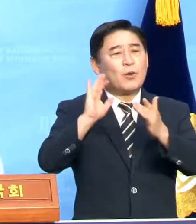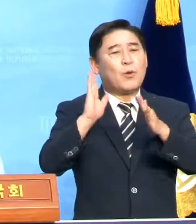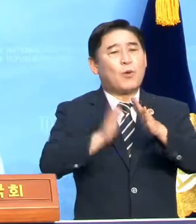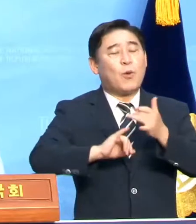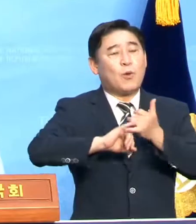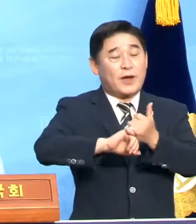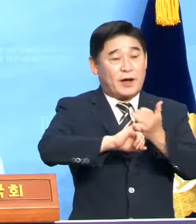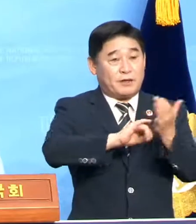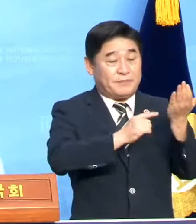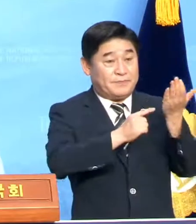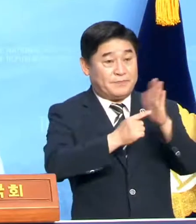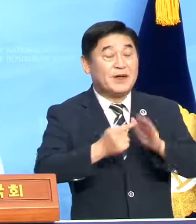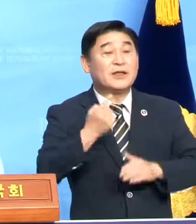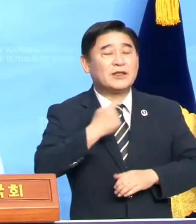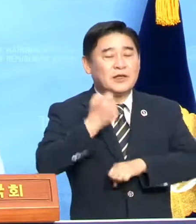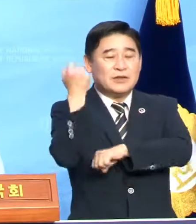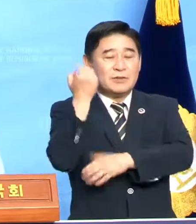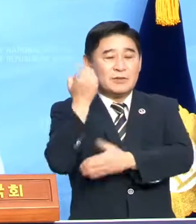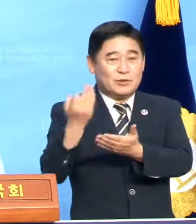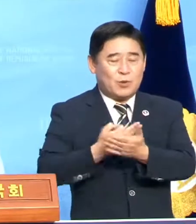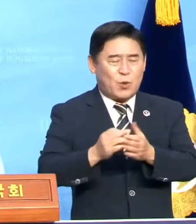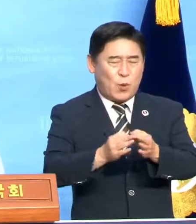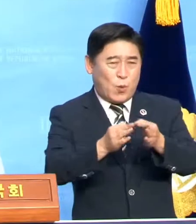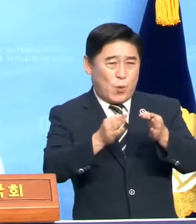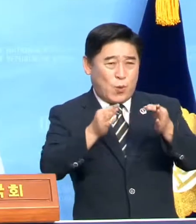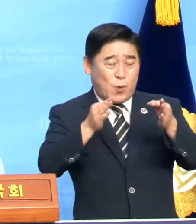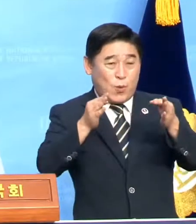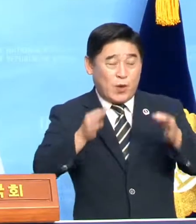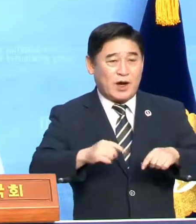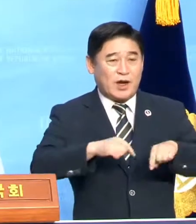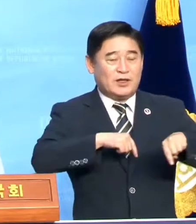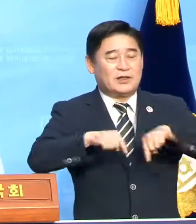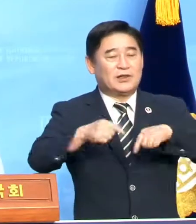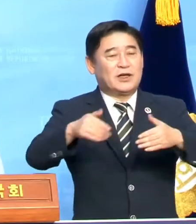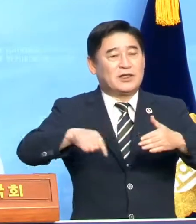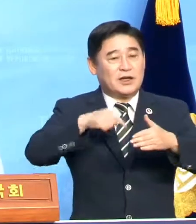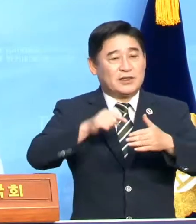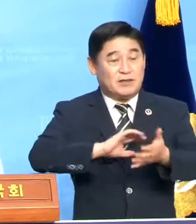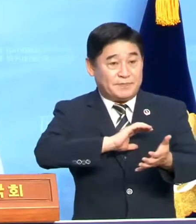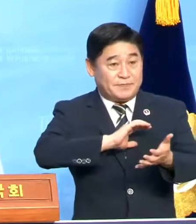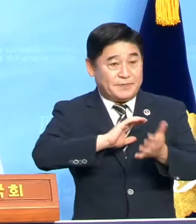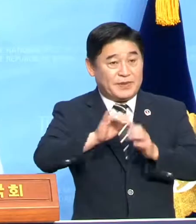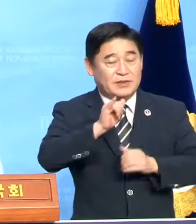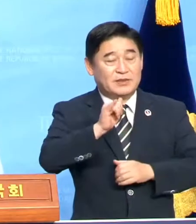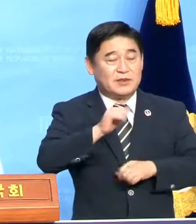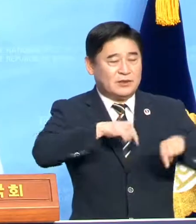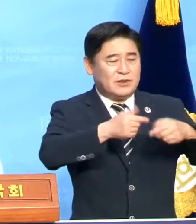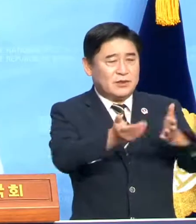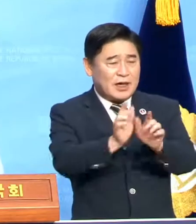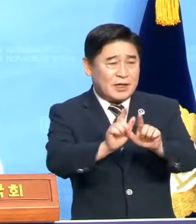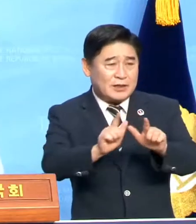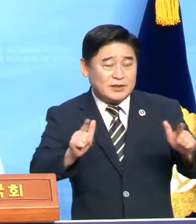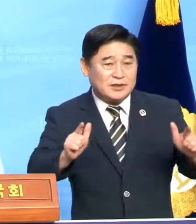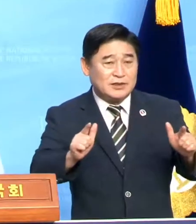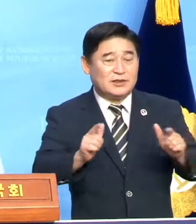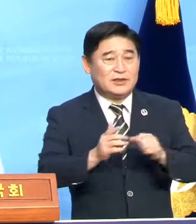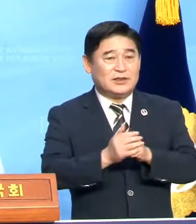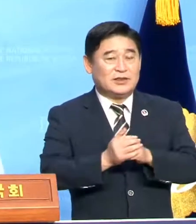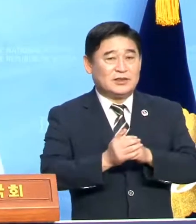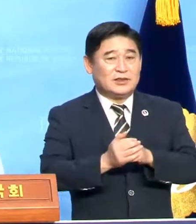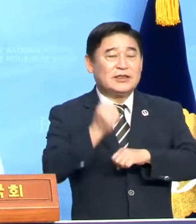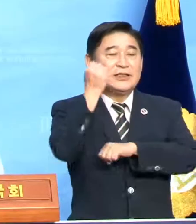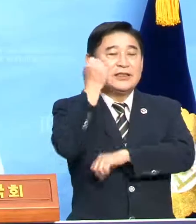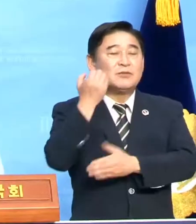걸었던 흑은 기본소득을 오랫동안 정당에서 논의해 왔던 정당 들에게 어 기본소득